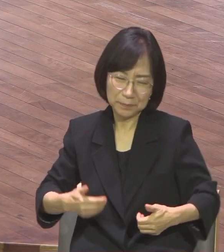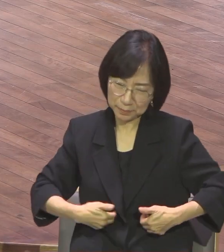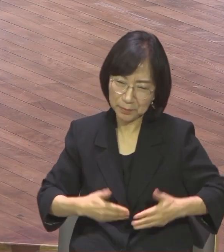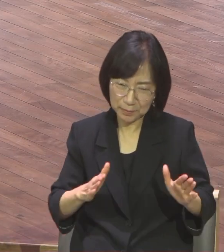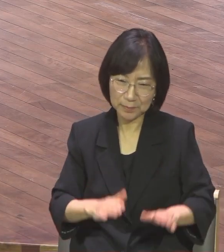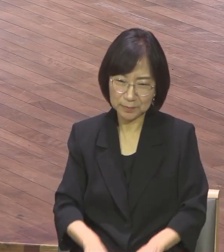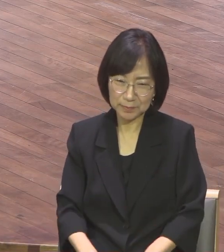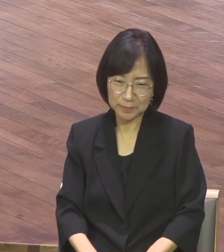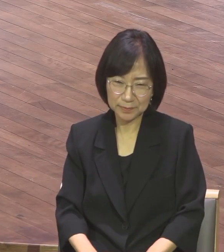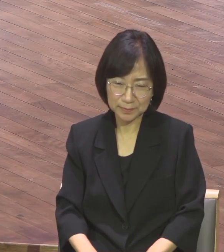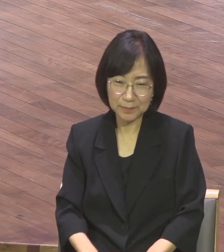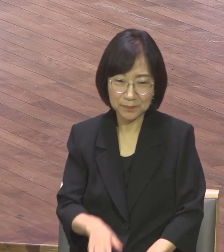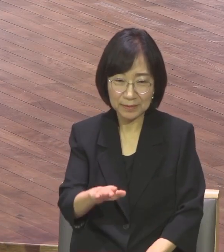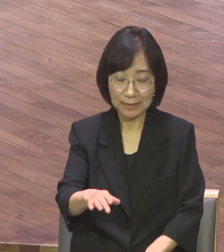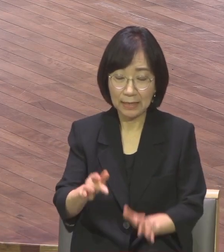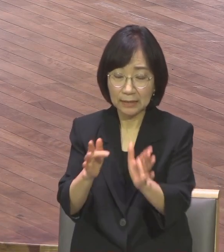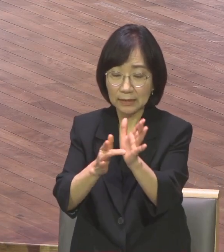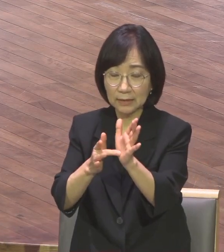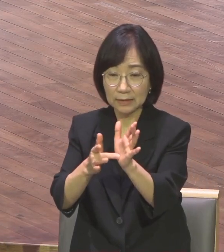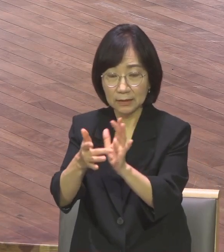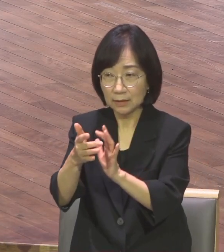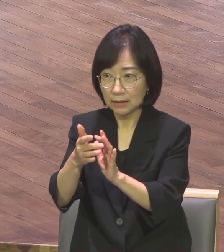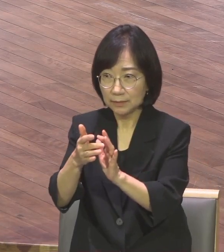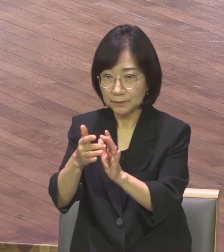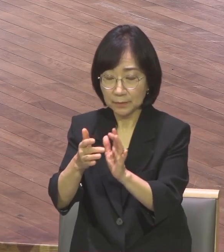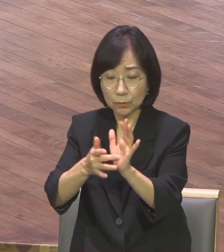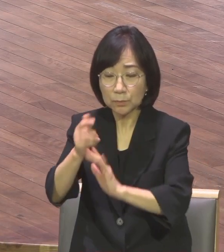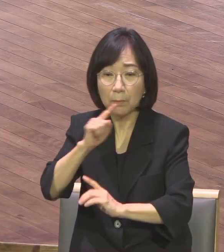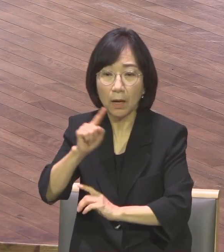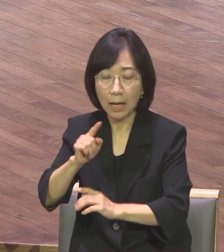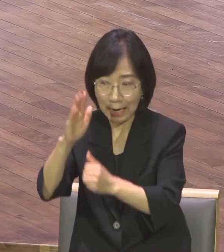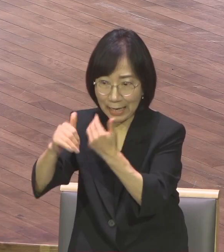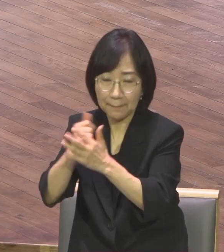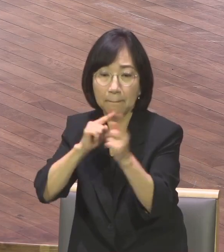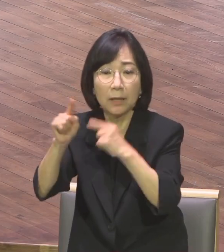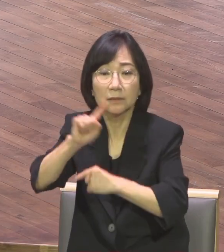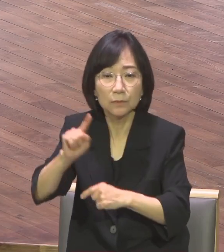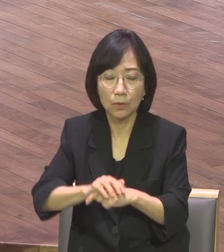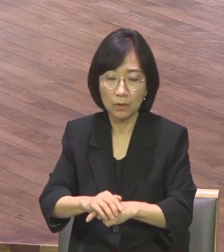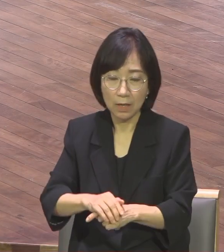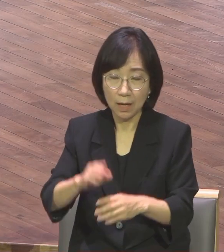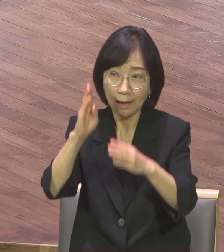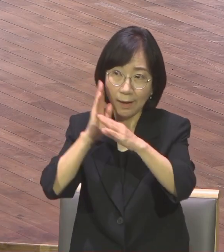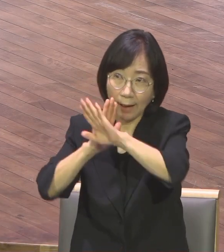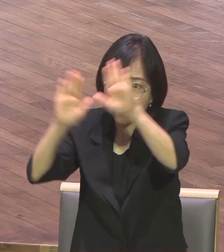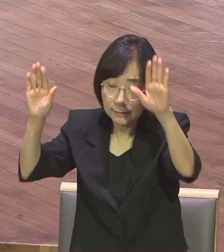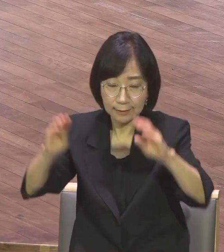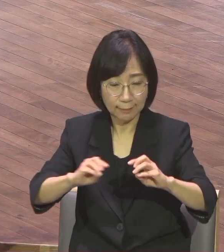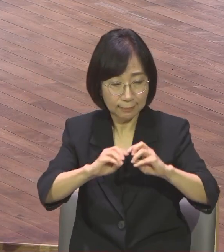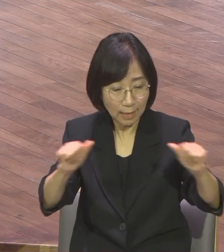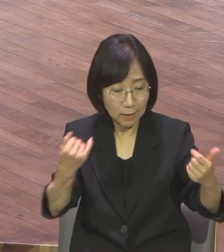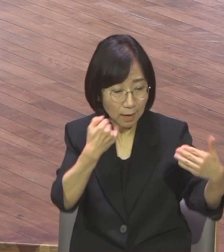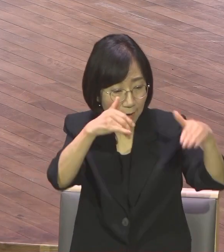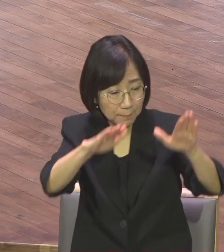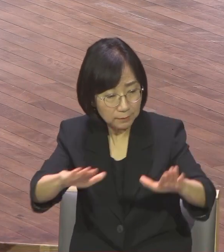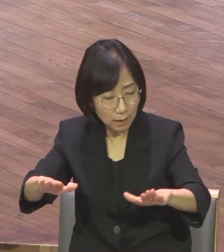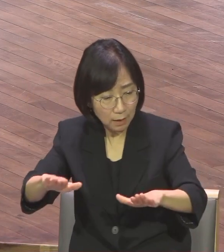하늘, 땅, 바다 형상 만들지 마라 그랬어. 그럼 안 만들어야지. 아멘. 우리 심지어